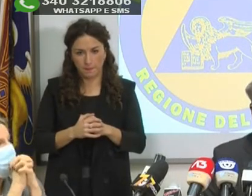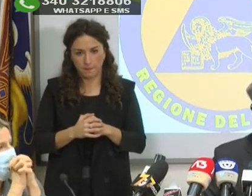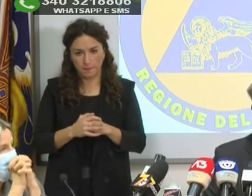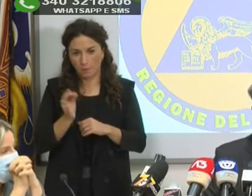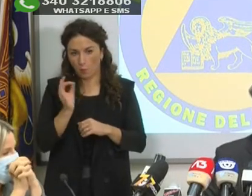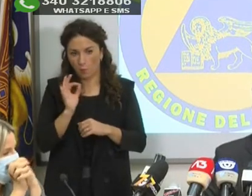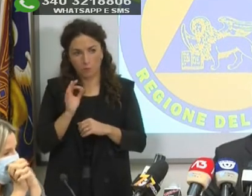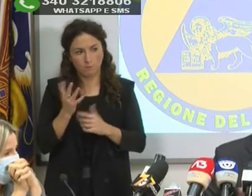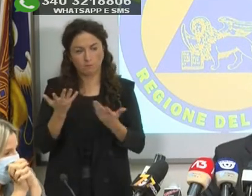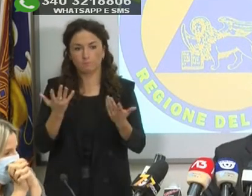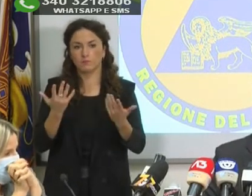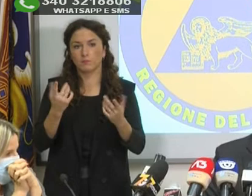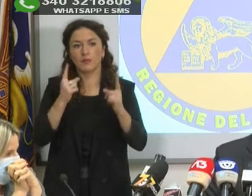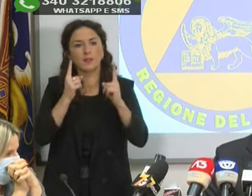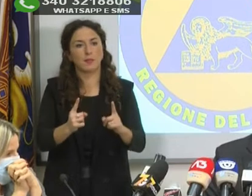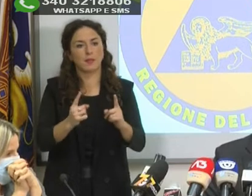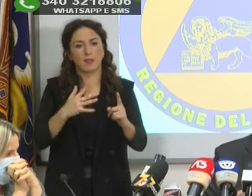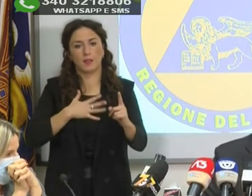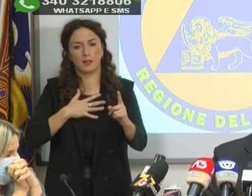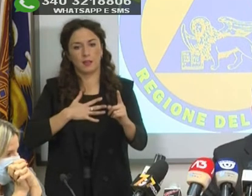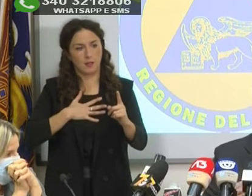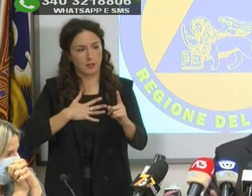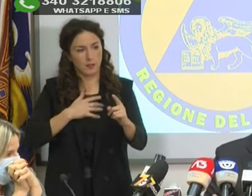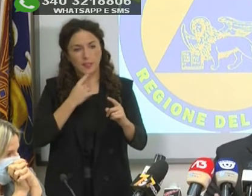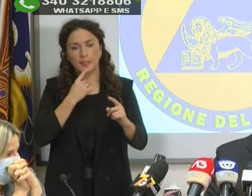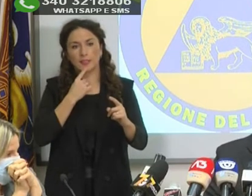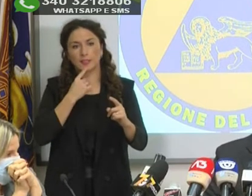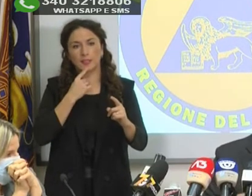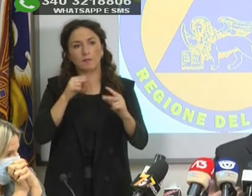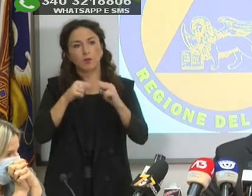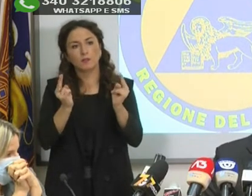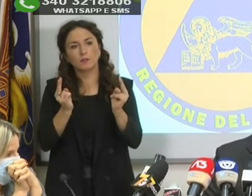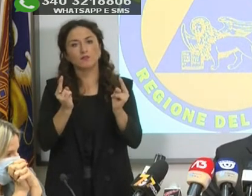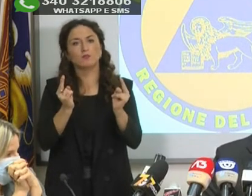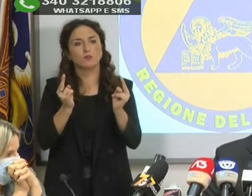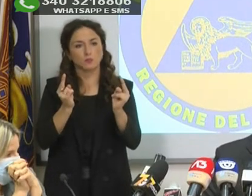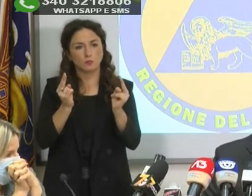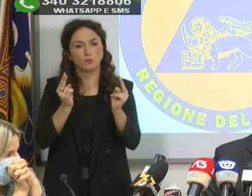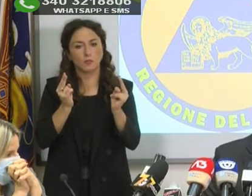non so, penso le fasce di età, ci sono province che hanno una fascia di età, hanno